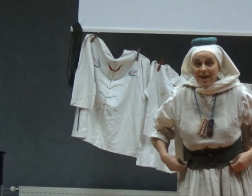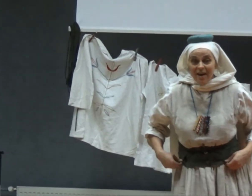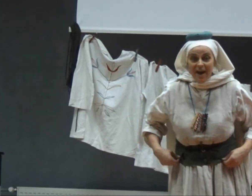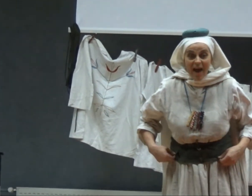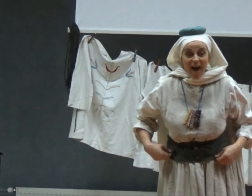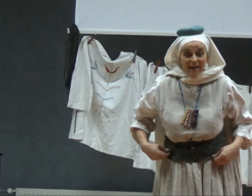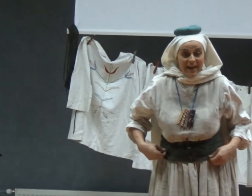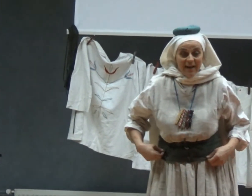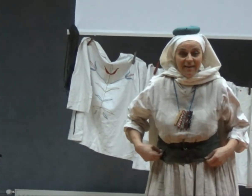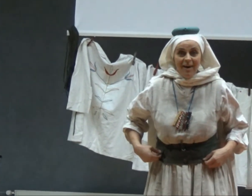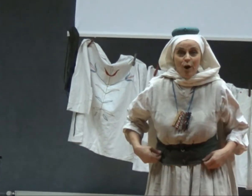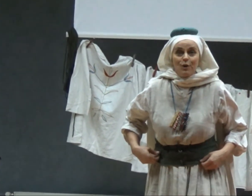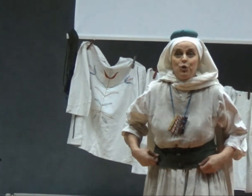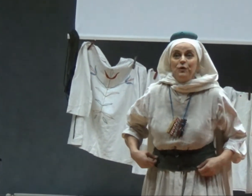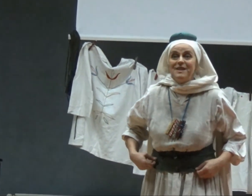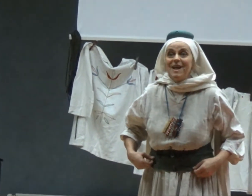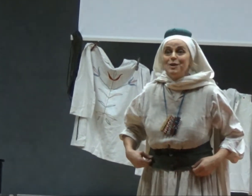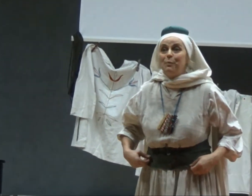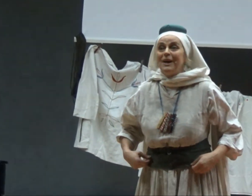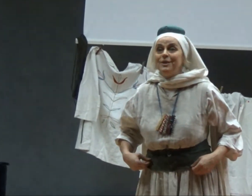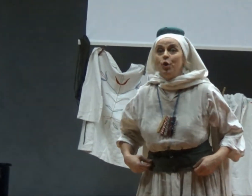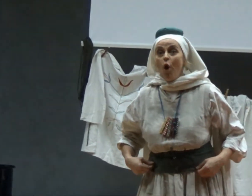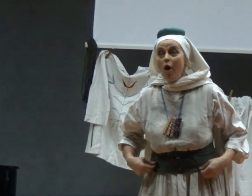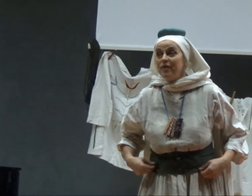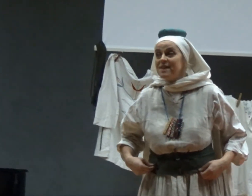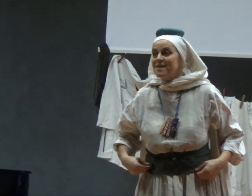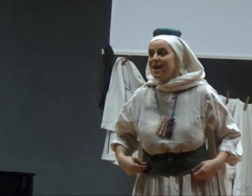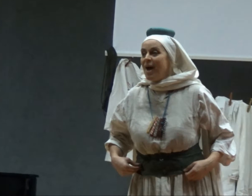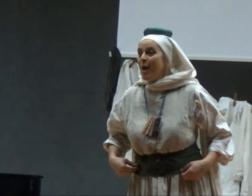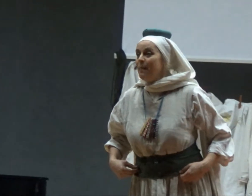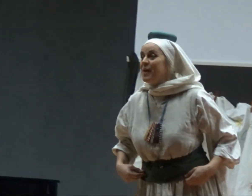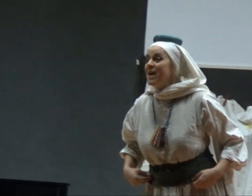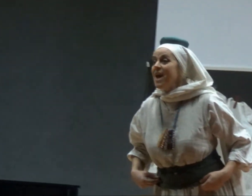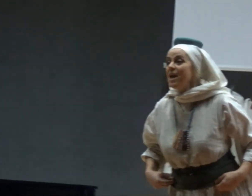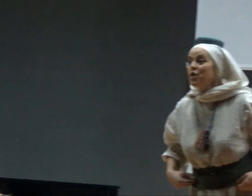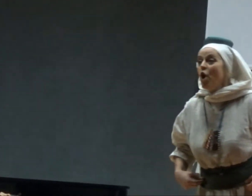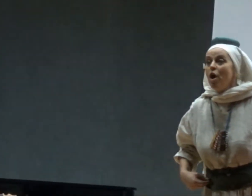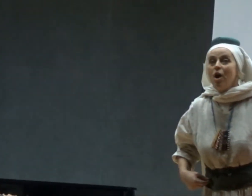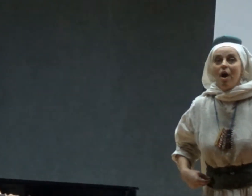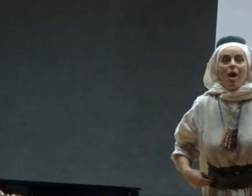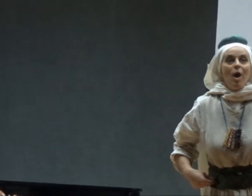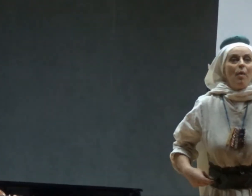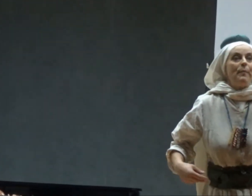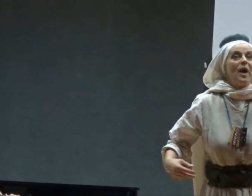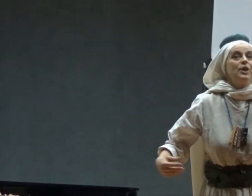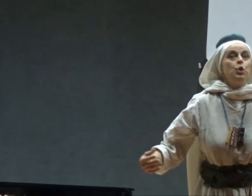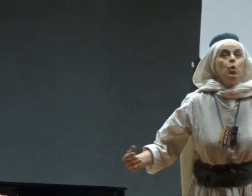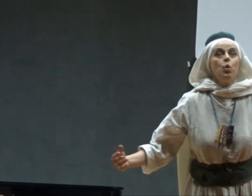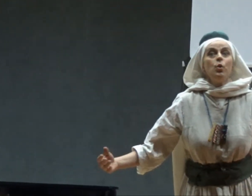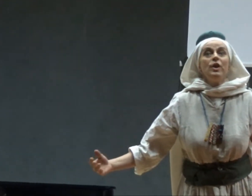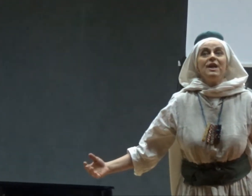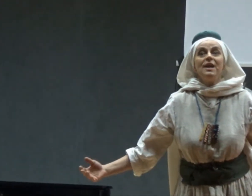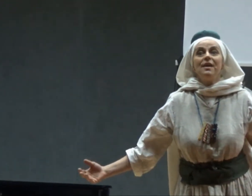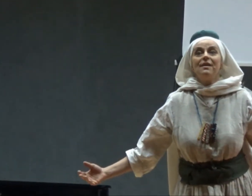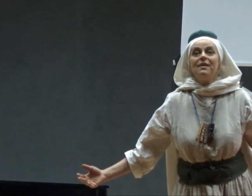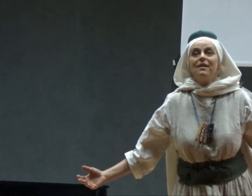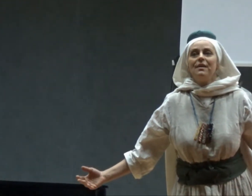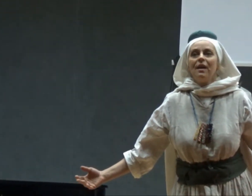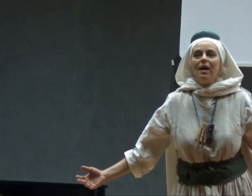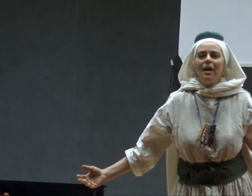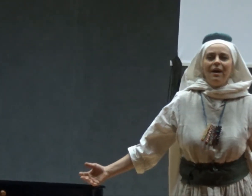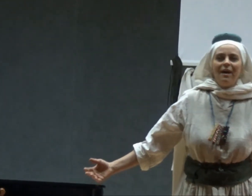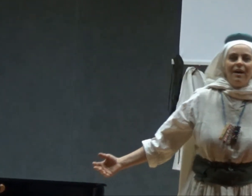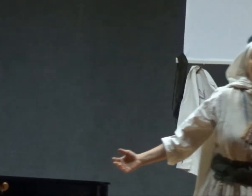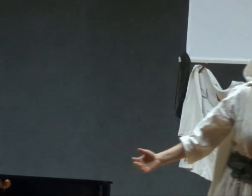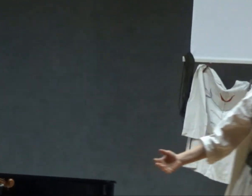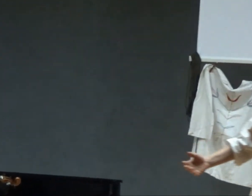Tuomet tenai su visais palydovais priėjo pajūrį.